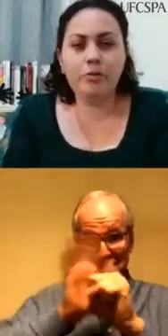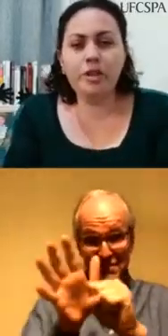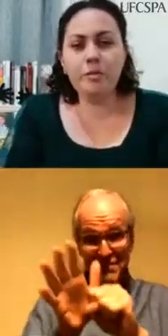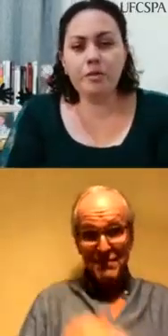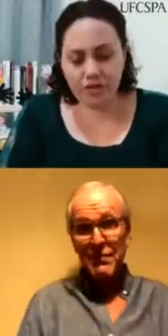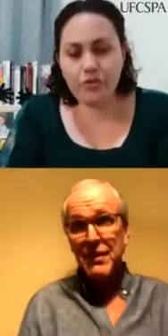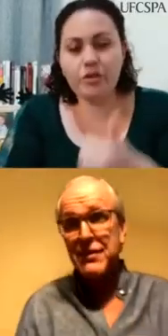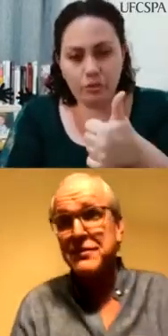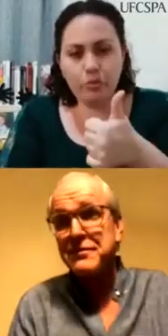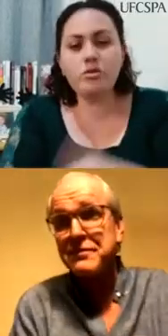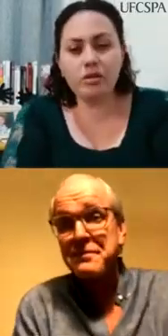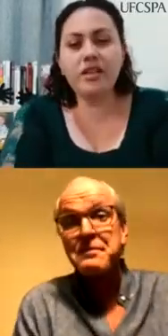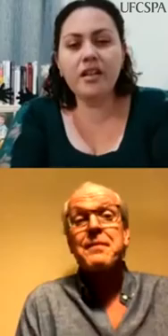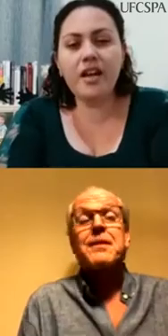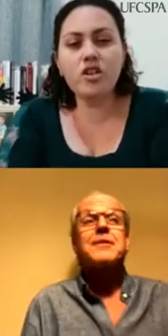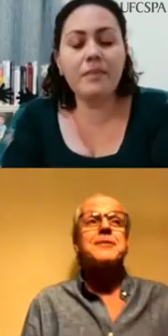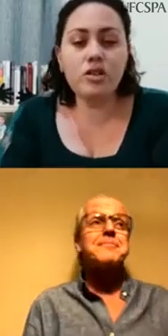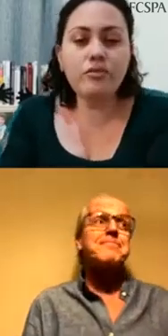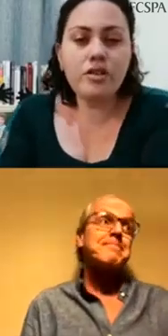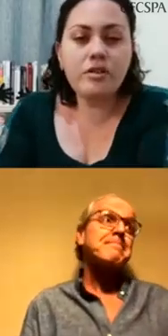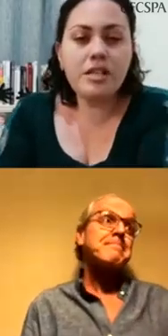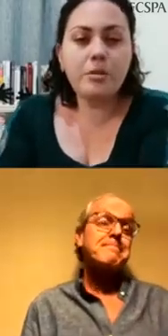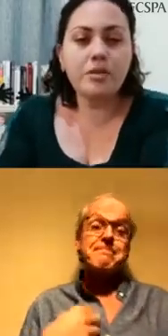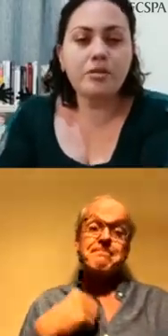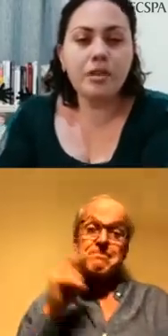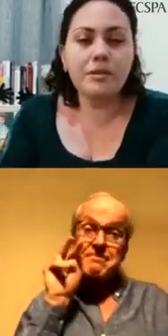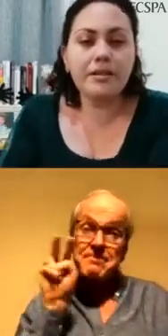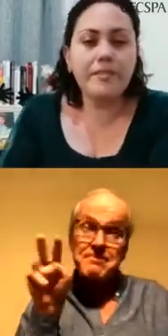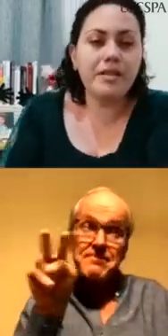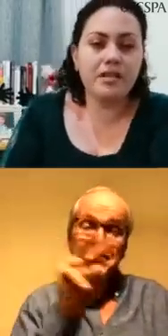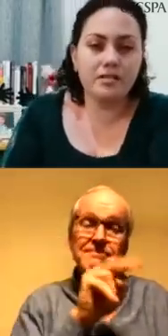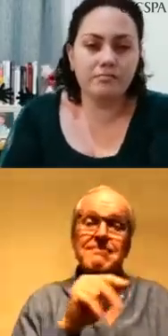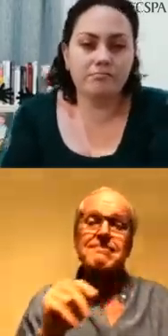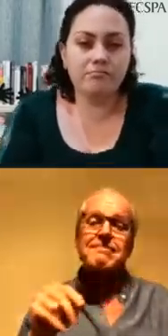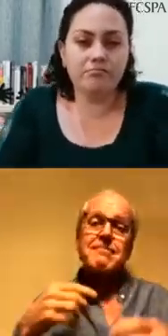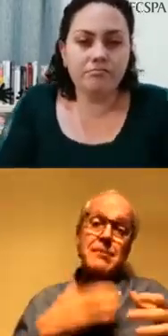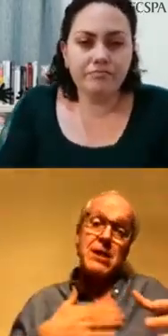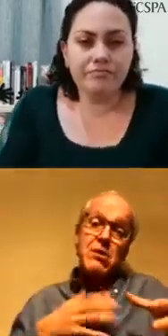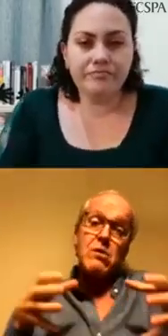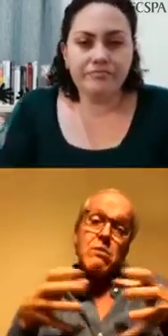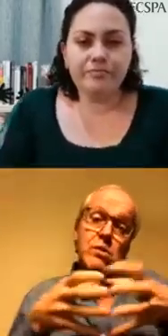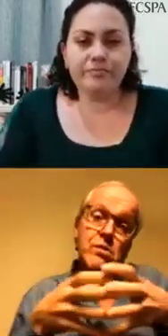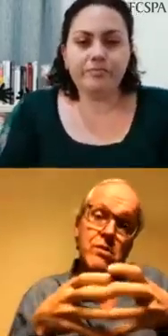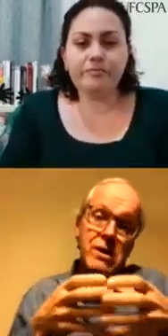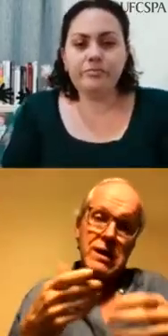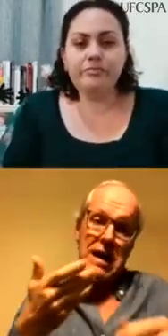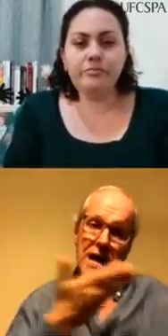Eu perguntei para o professor Augusto o que ele acha mais difícil nesse momento da pandemia.